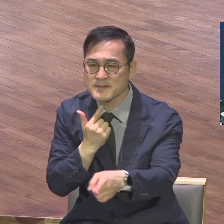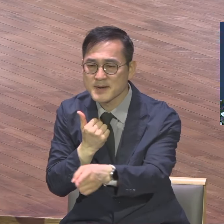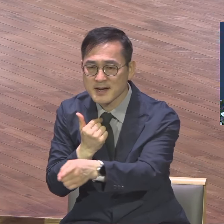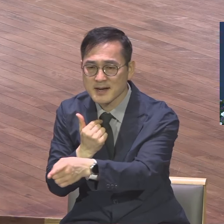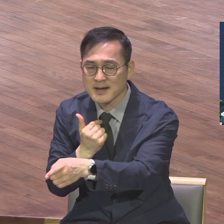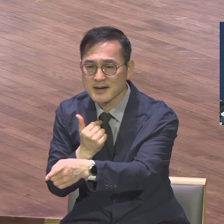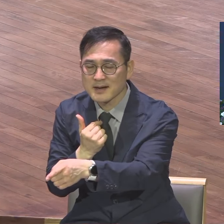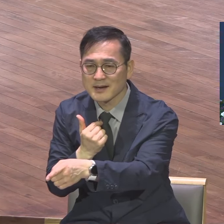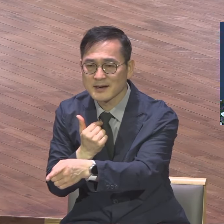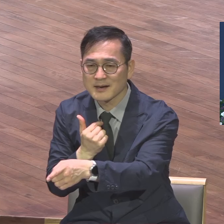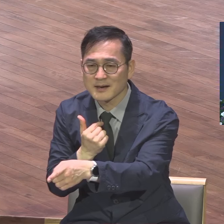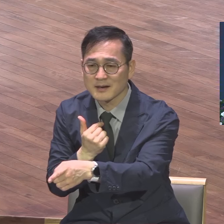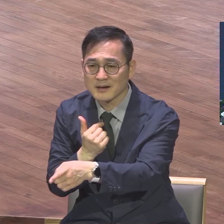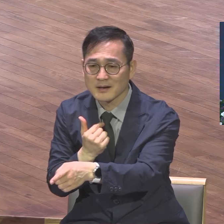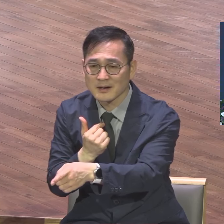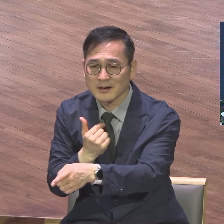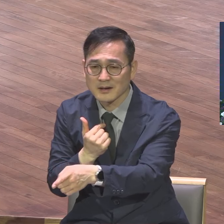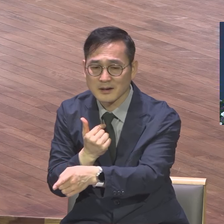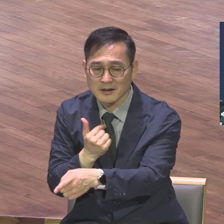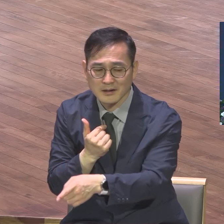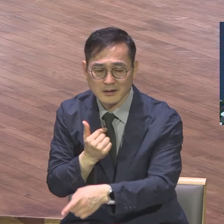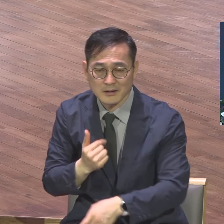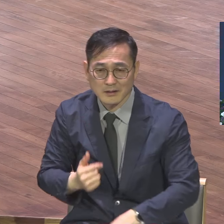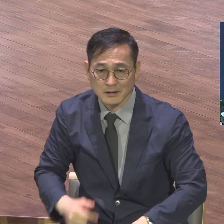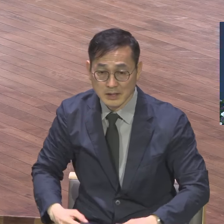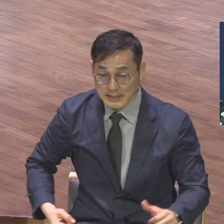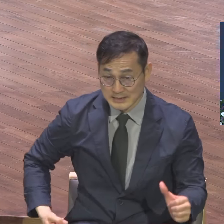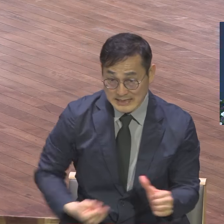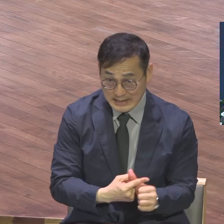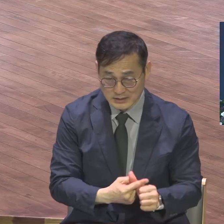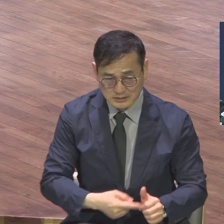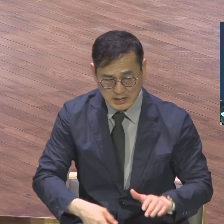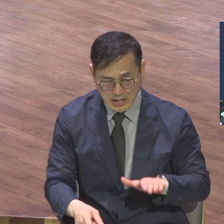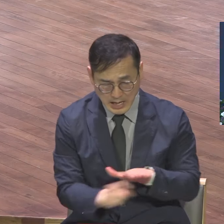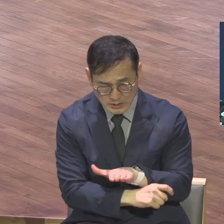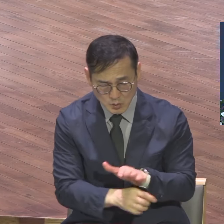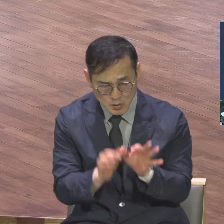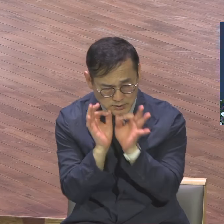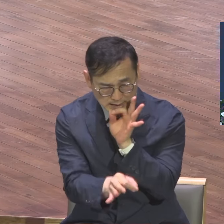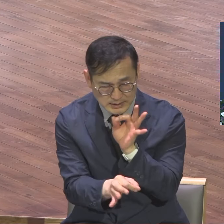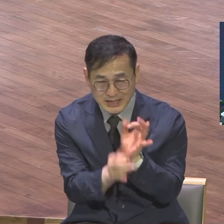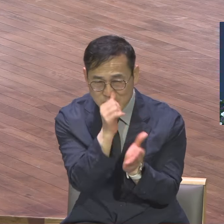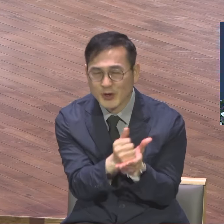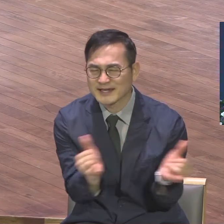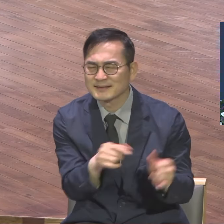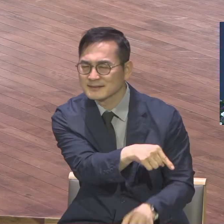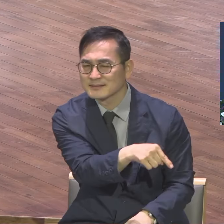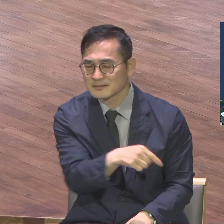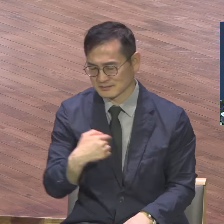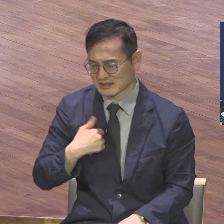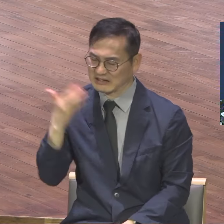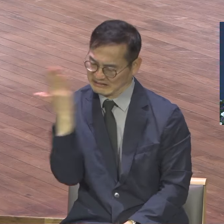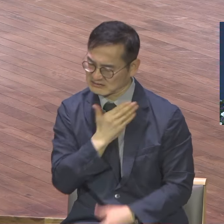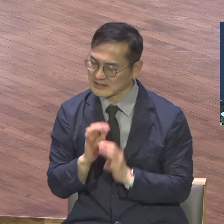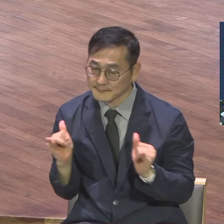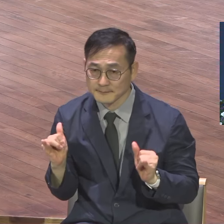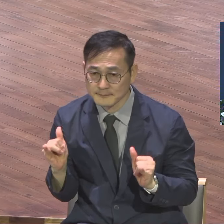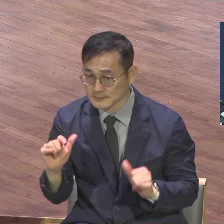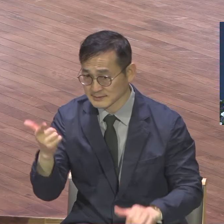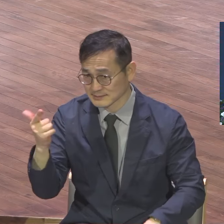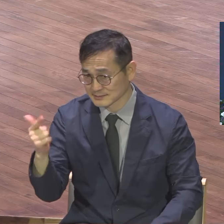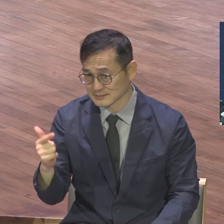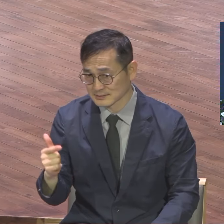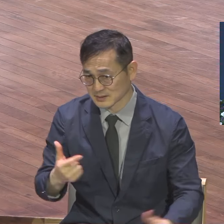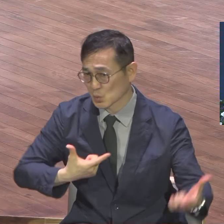많은 사람들은 죄 그러면 살인, 강도, 사기치는 거 이런 생각합니다. 그런데 이런